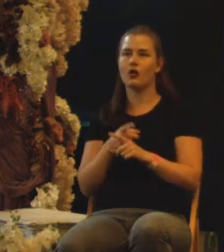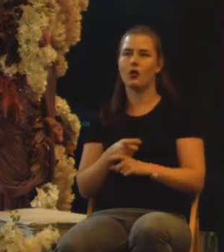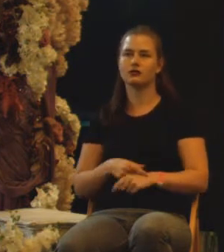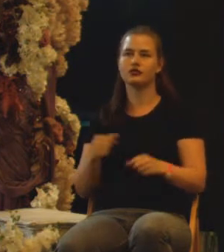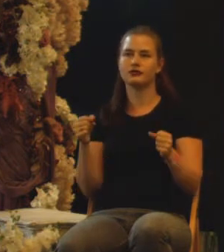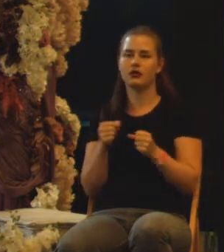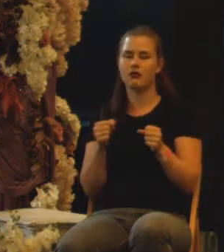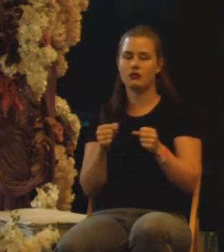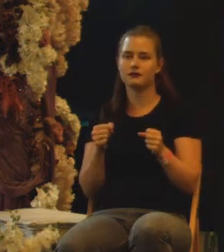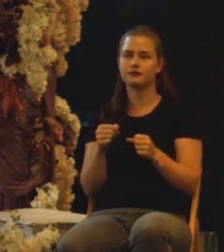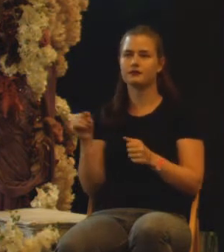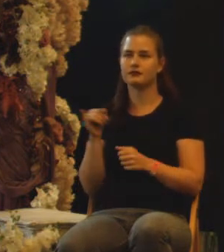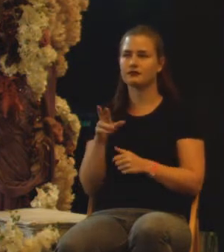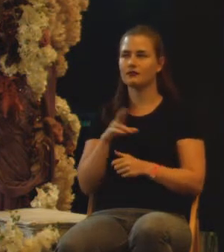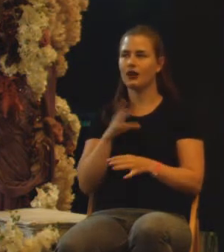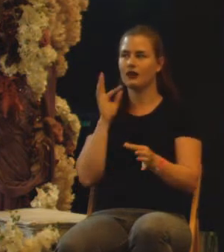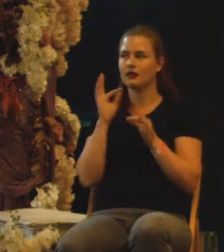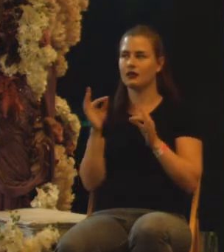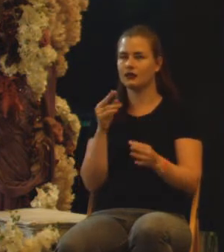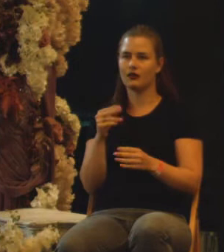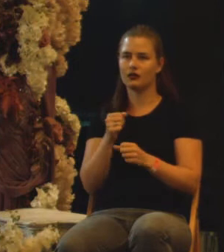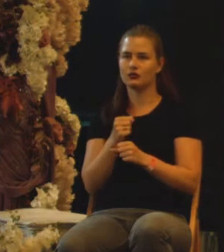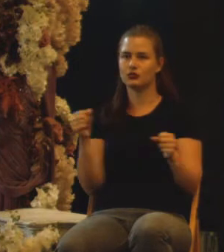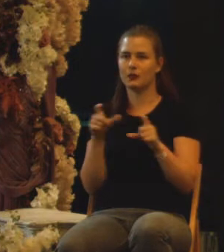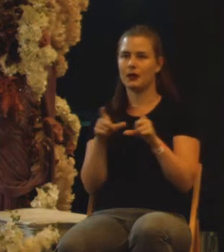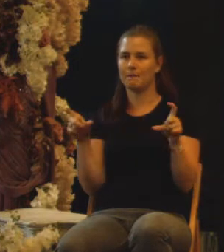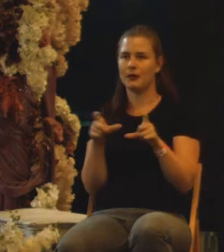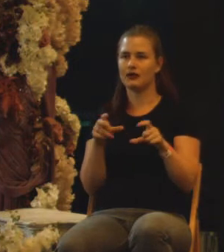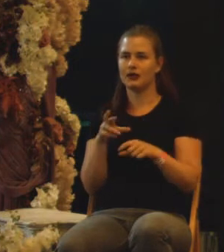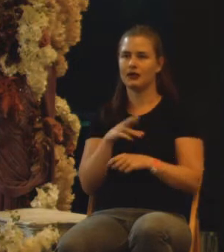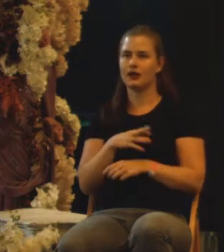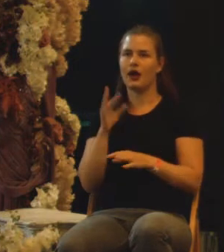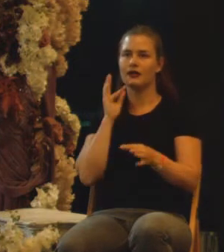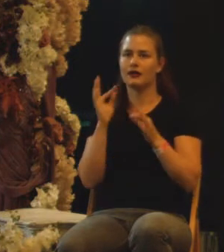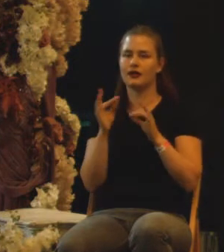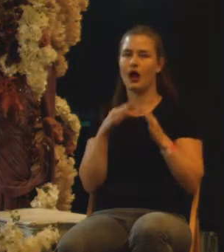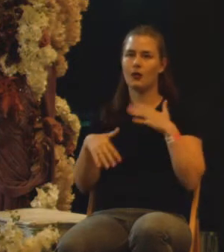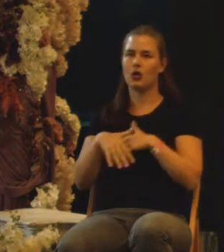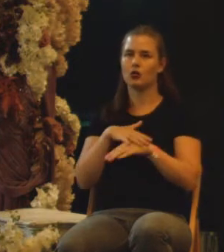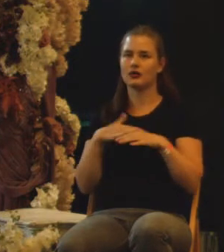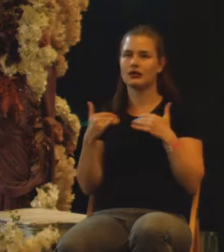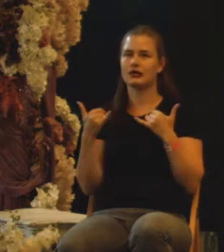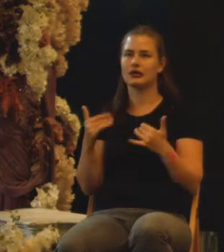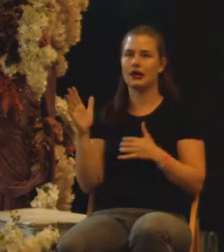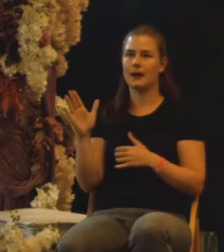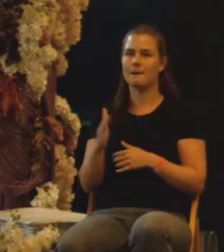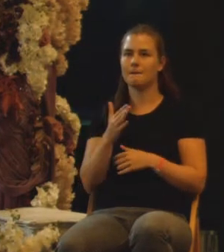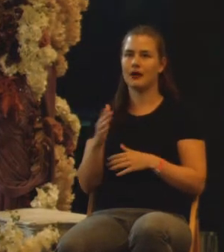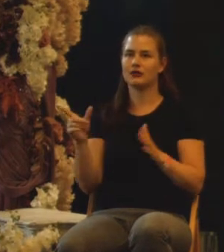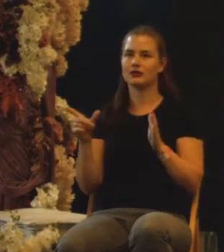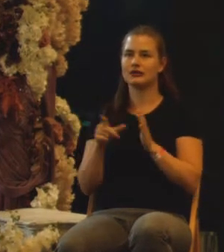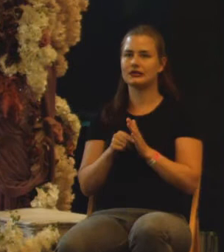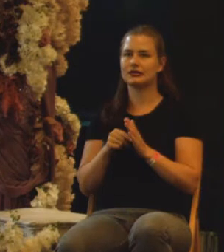общем, я рекомендую супермаркет. Я рекомендую рынок для похода с